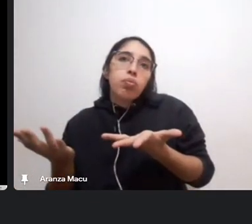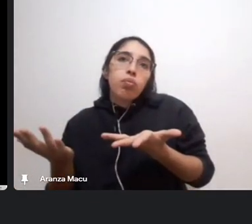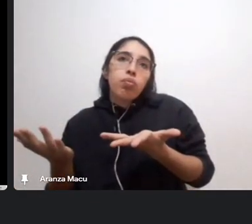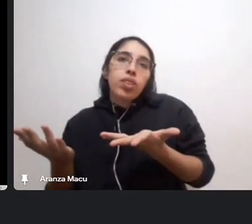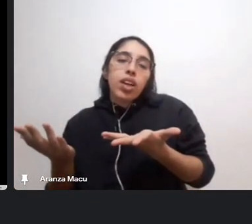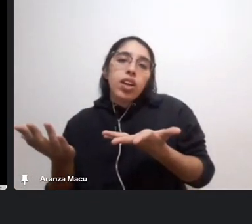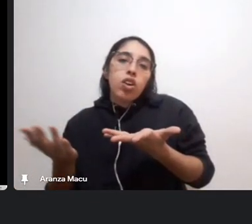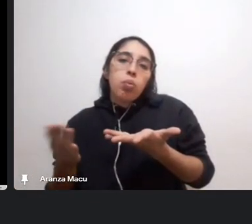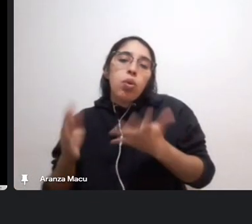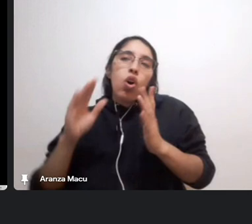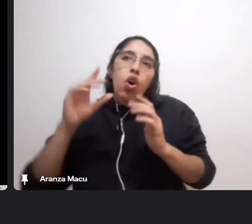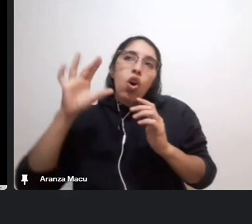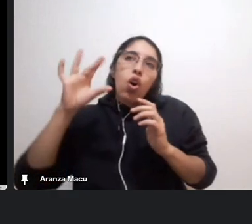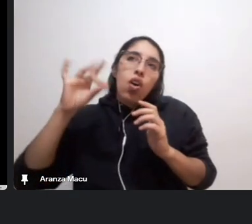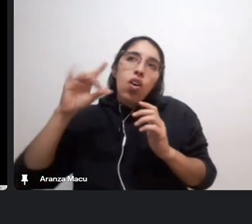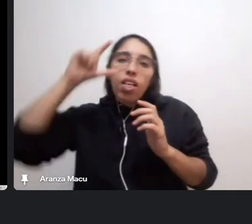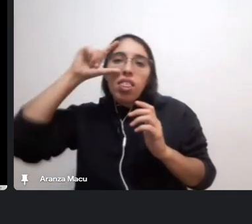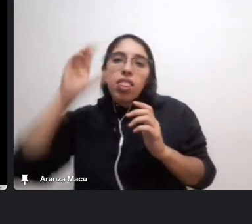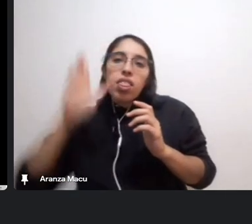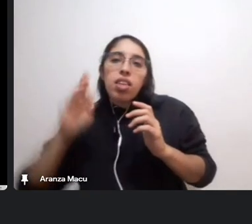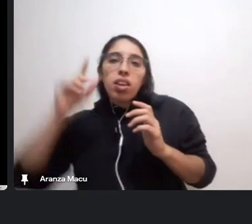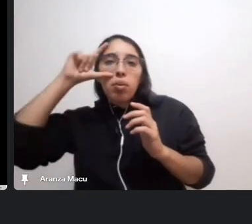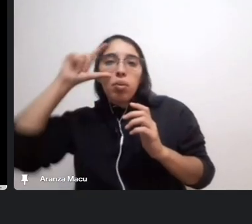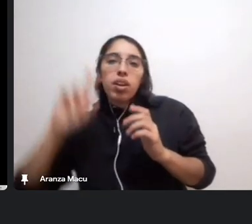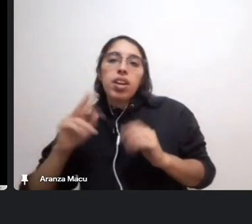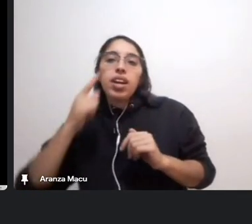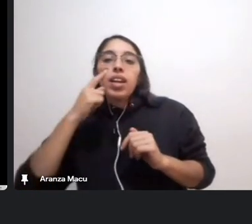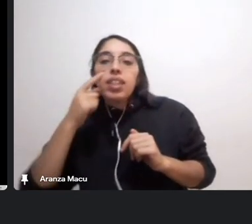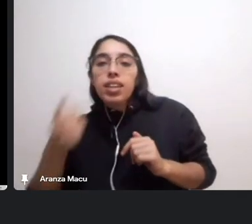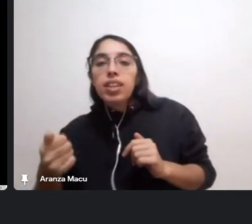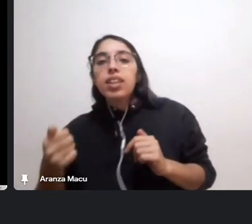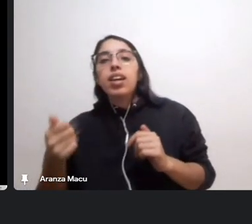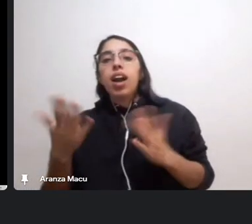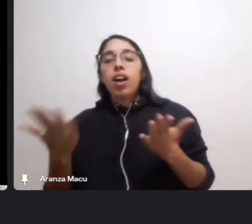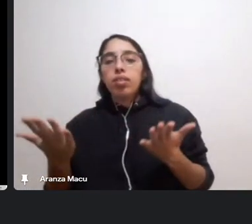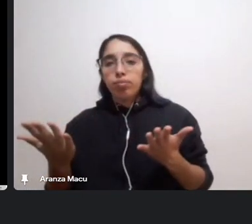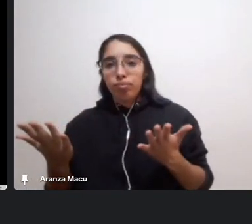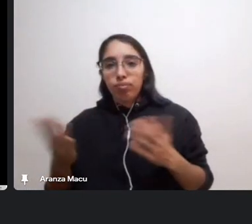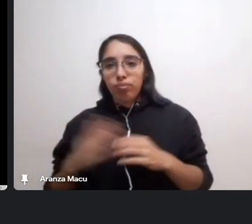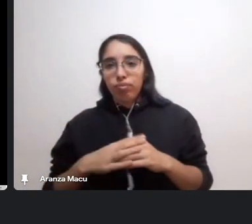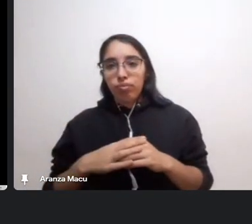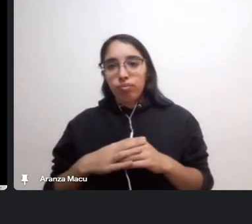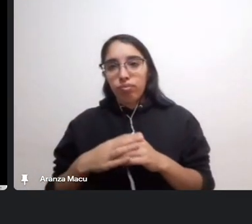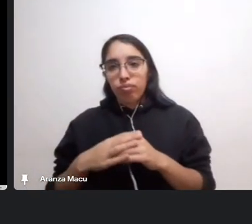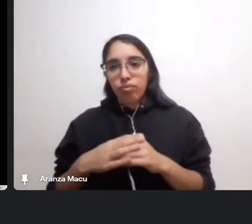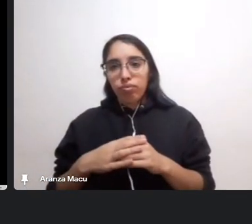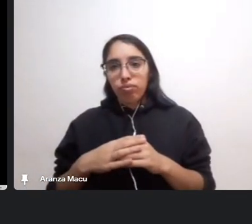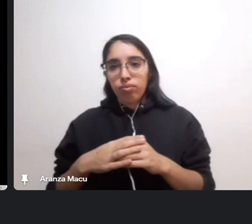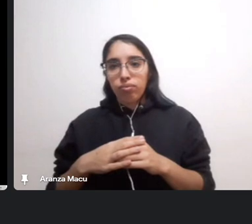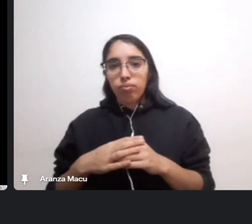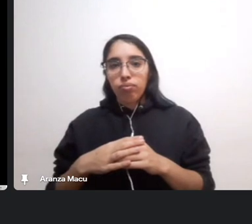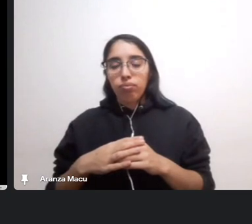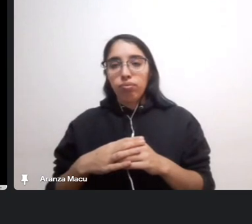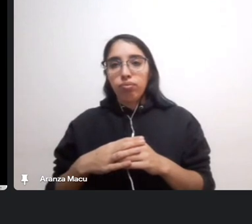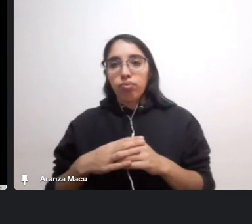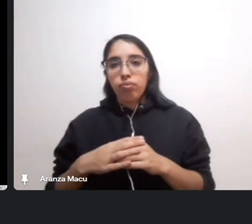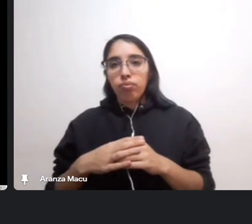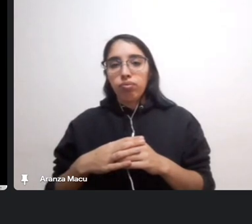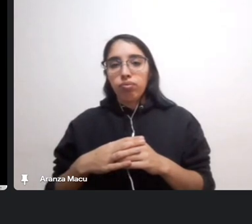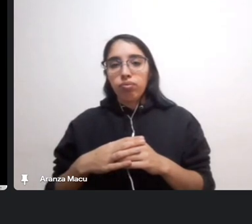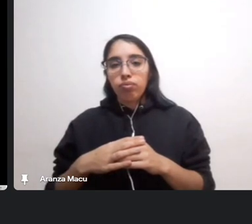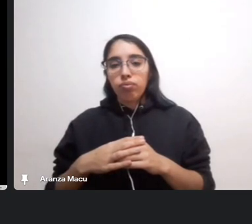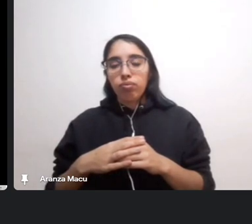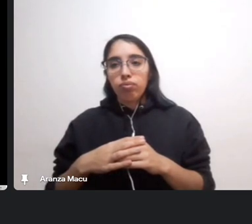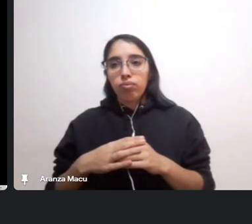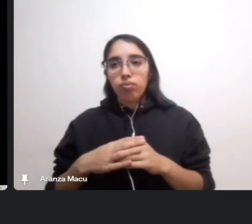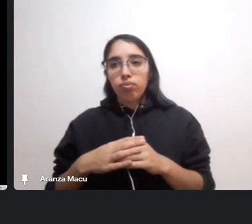debería una cierta condición. Bien. Bien, entonces,